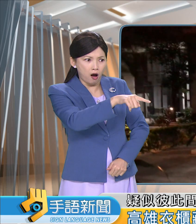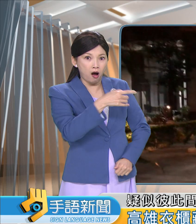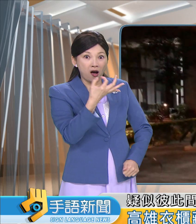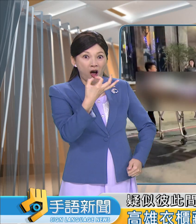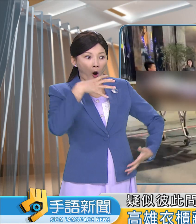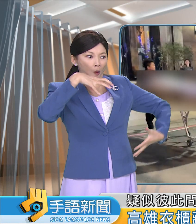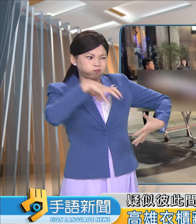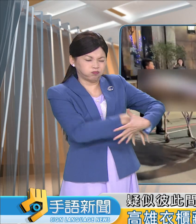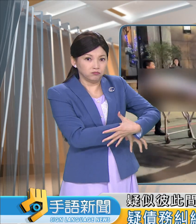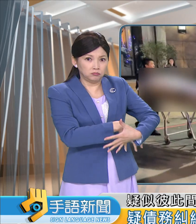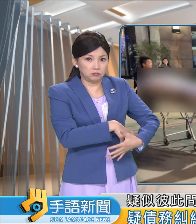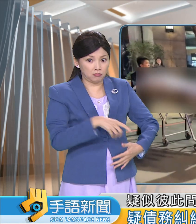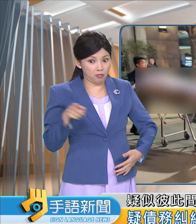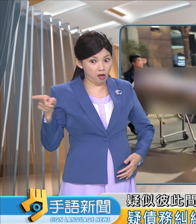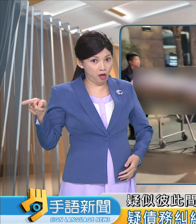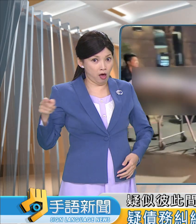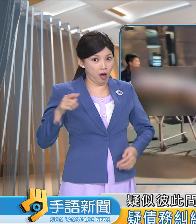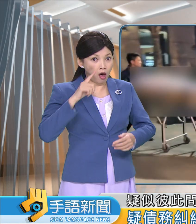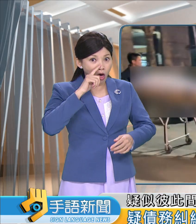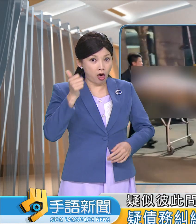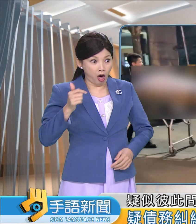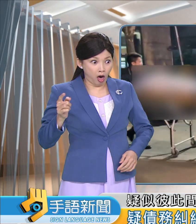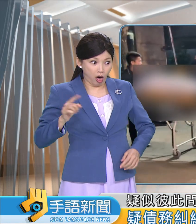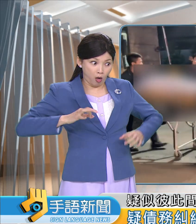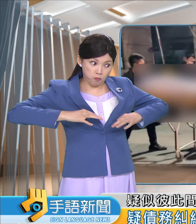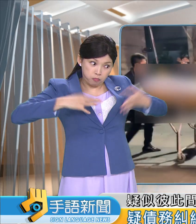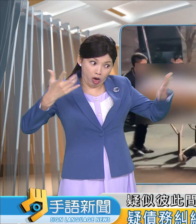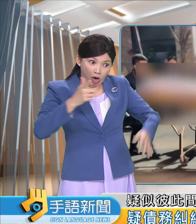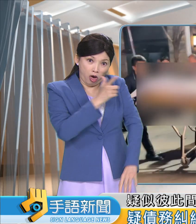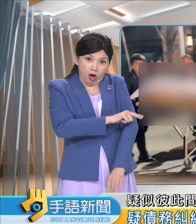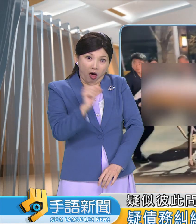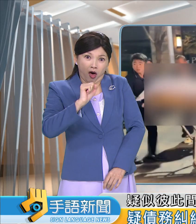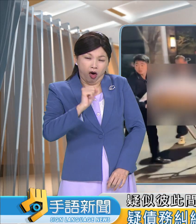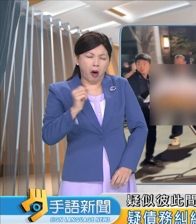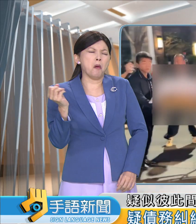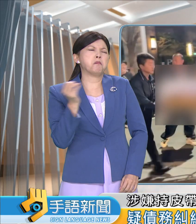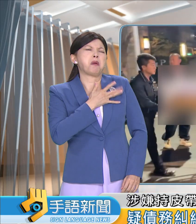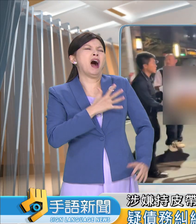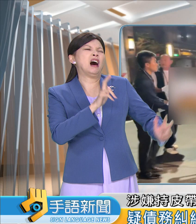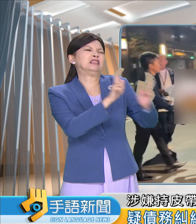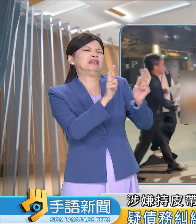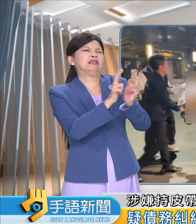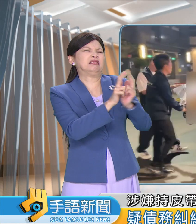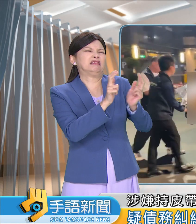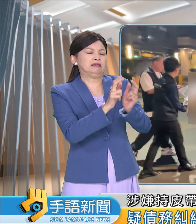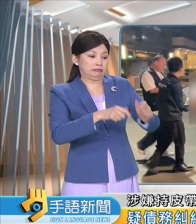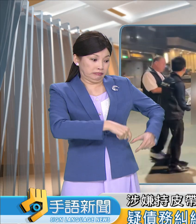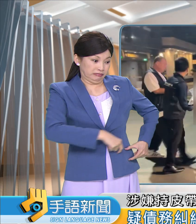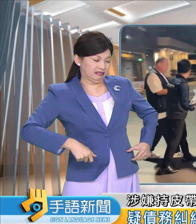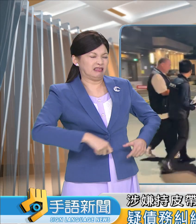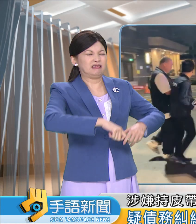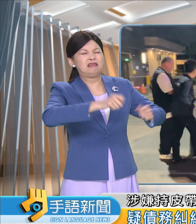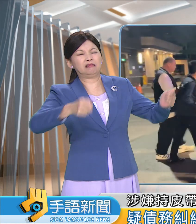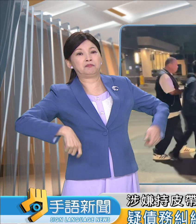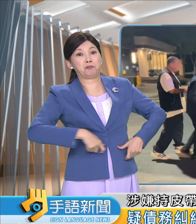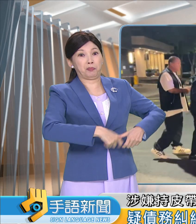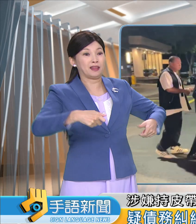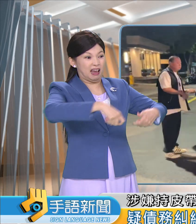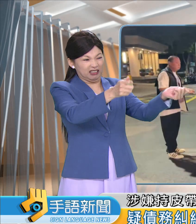彼此间发生了黑吃黑债务纠纷，涉嫌持皮带等器物将许男伤